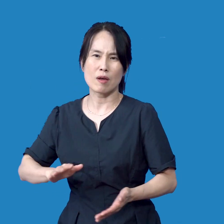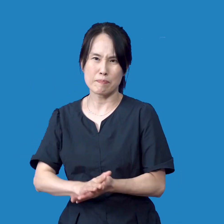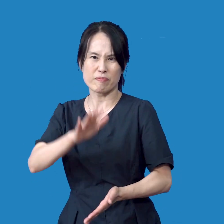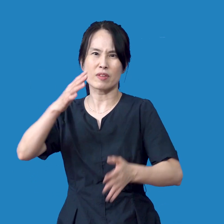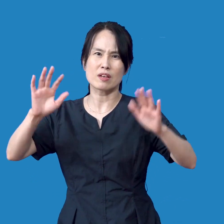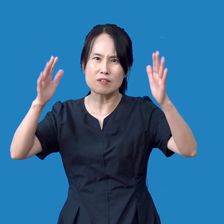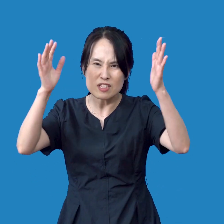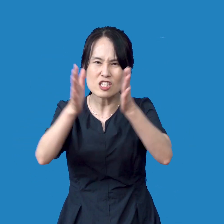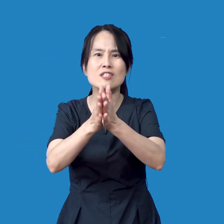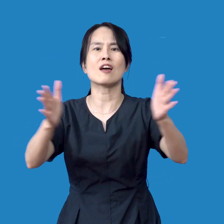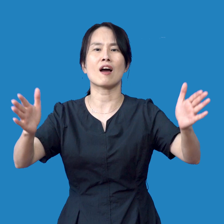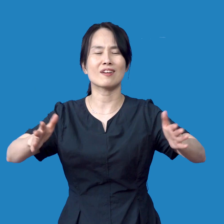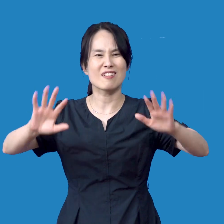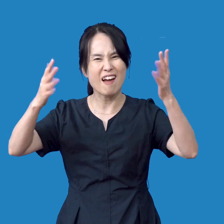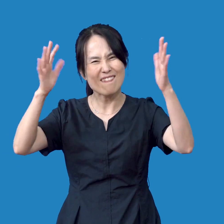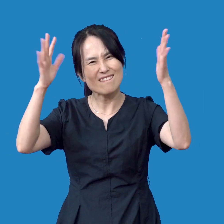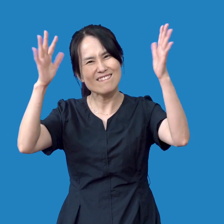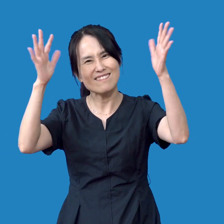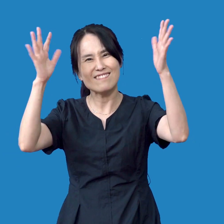박수 시작!